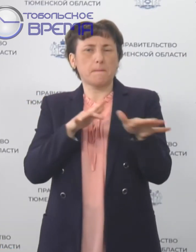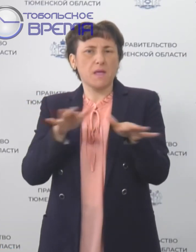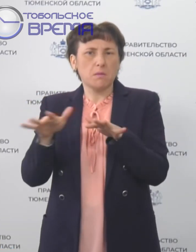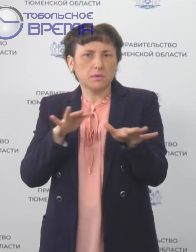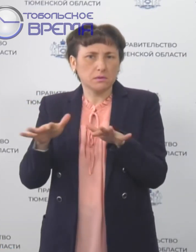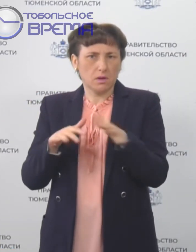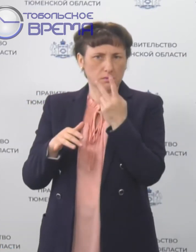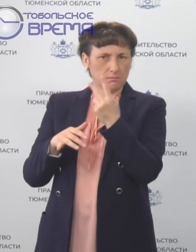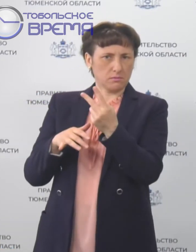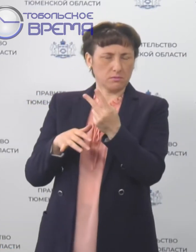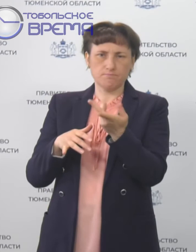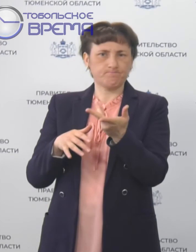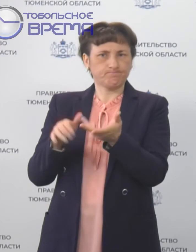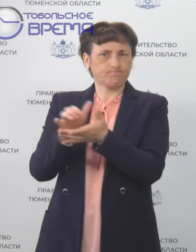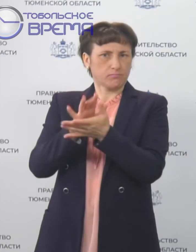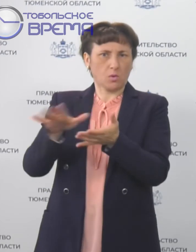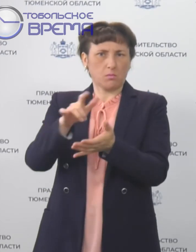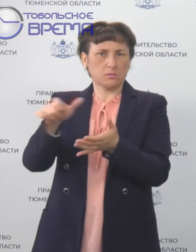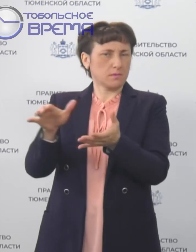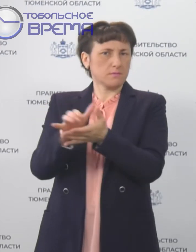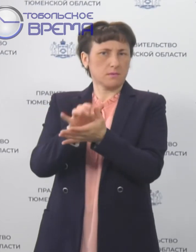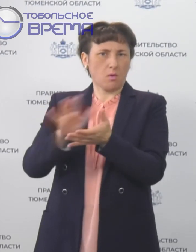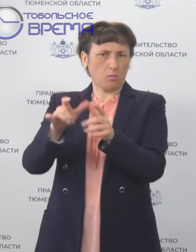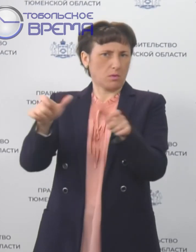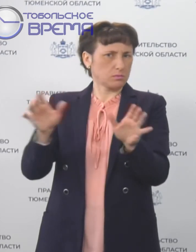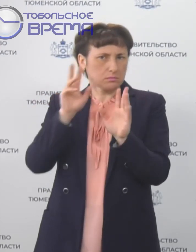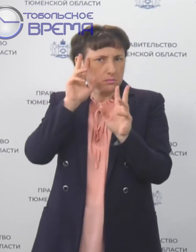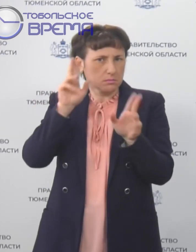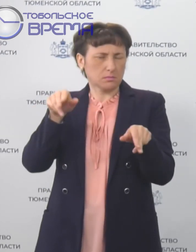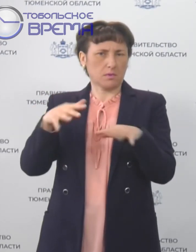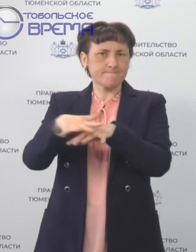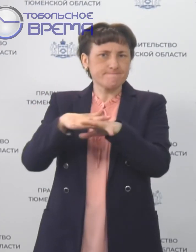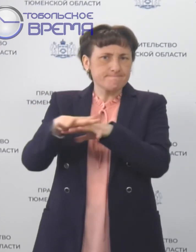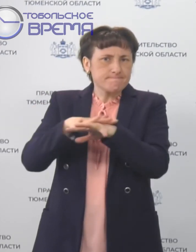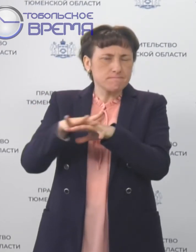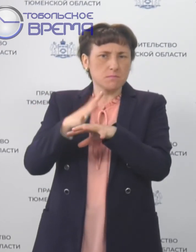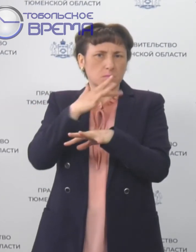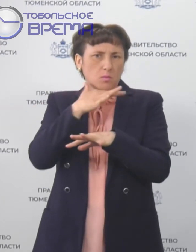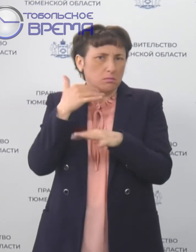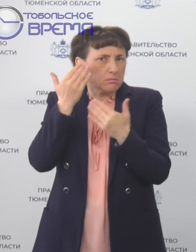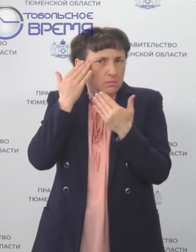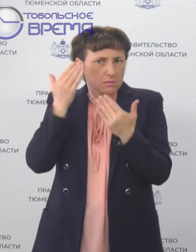вы видите незнакомый коллектив, вы видите незнакомых людей, скопление людей, которых вы в